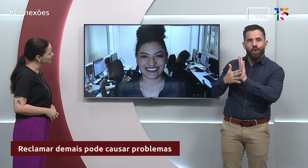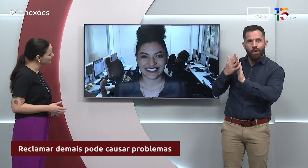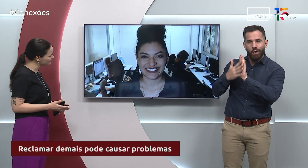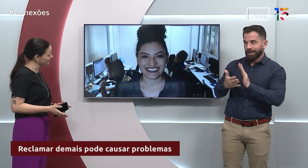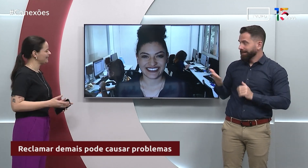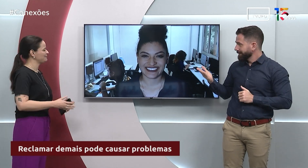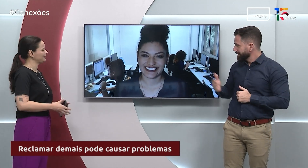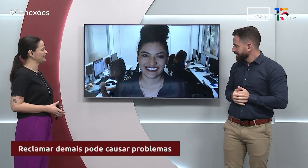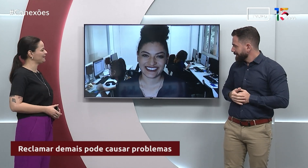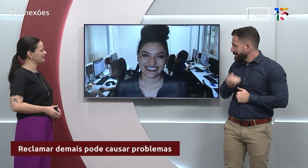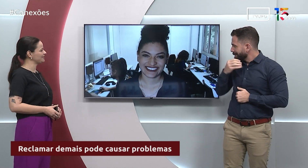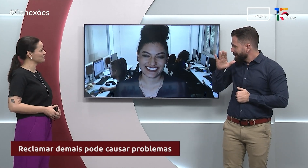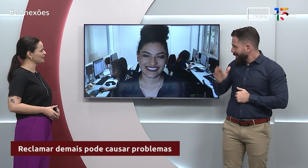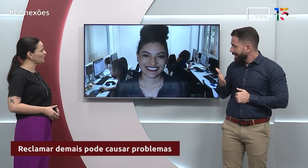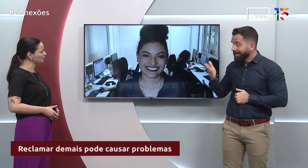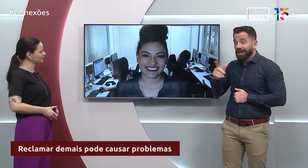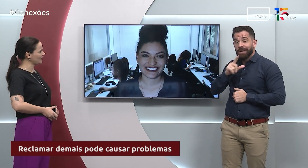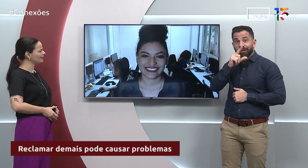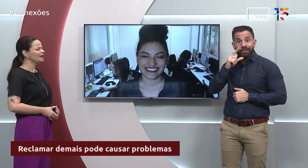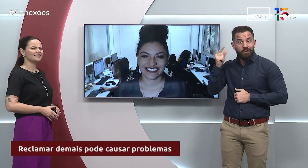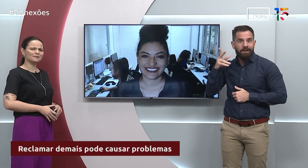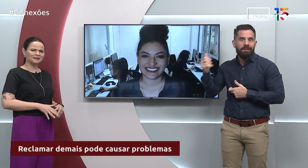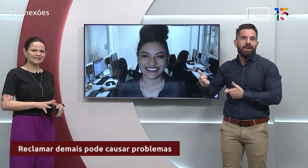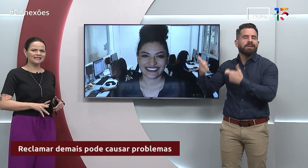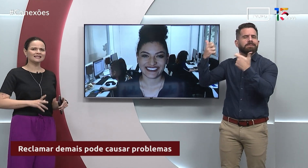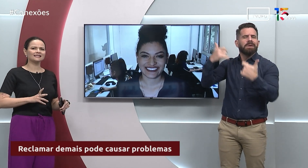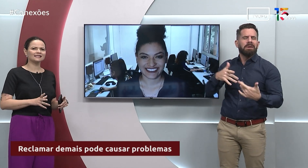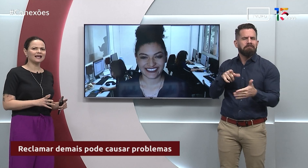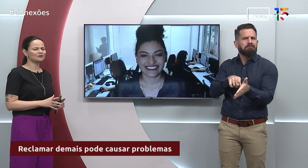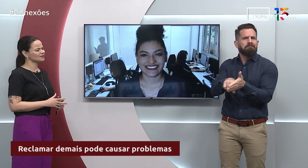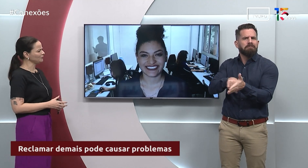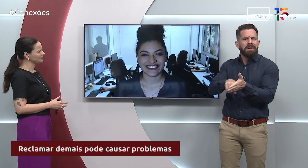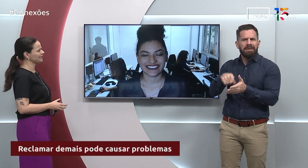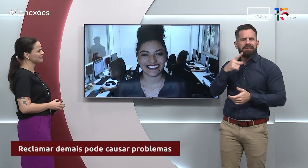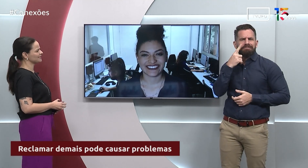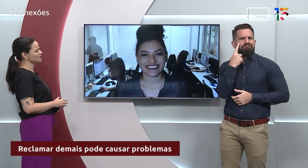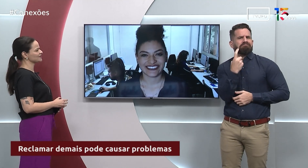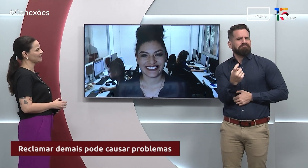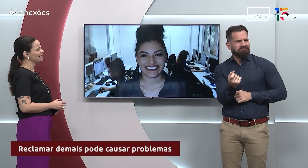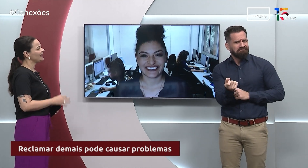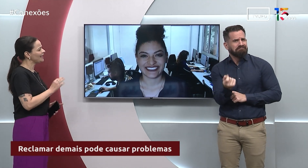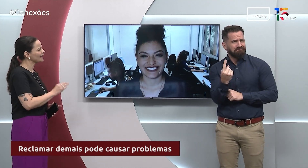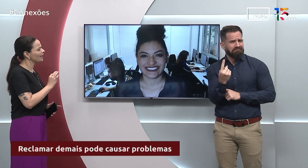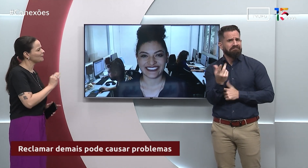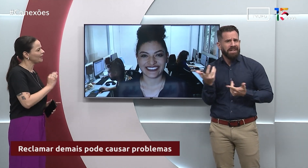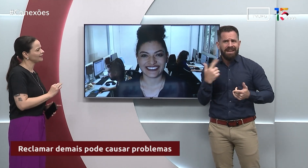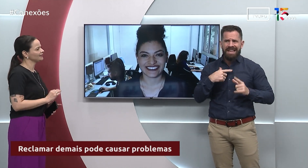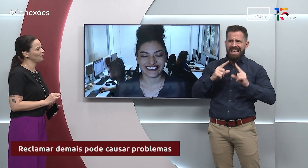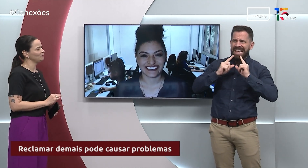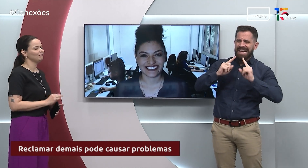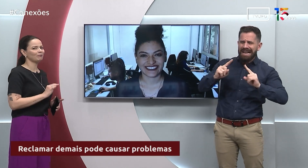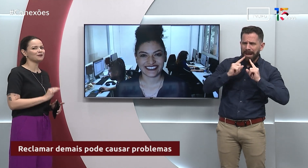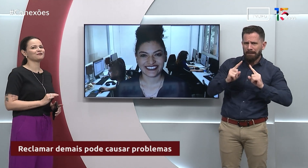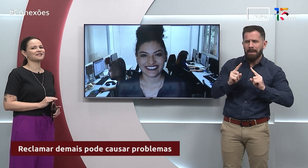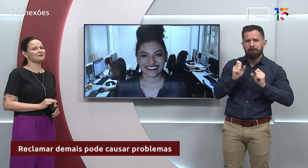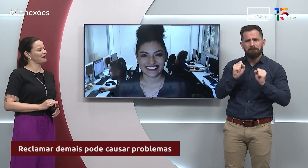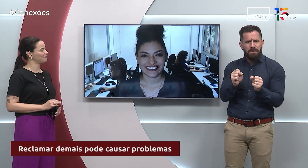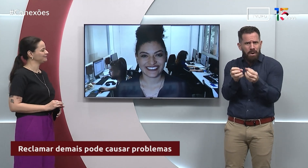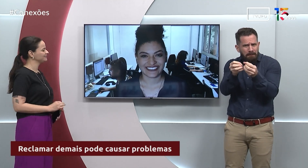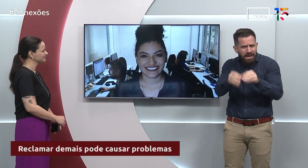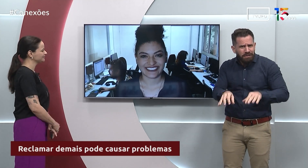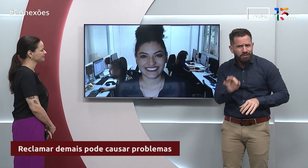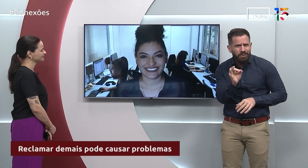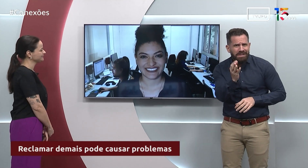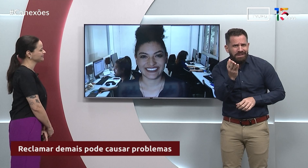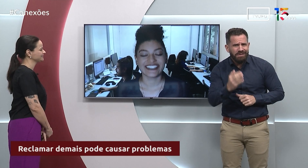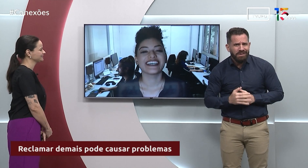tarde, Jana. Obrigada por estar aqui com a gente para contar essa pesquisa, esses dados tão interessantes, Reclamar, então, pode fazer mal.